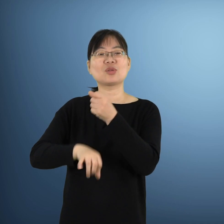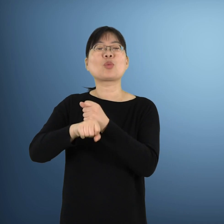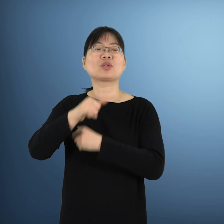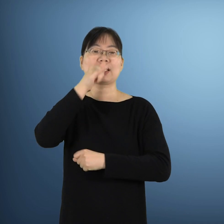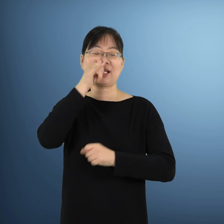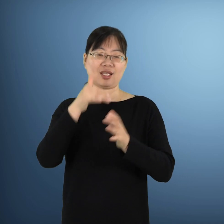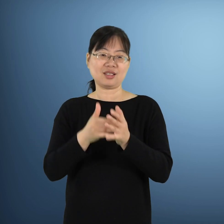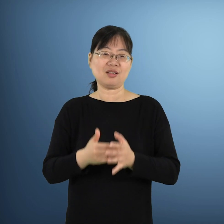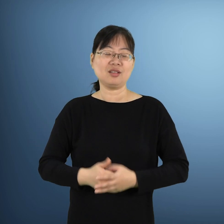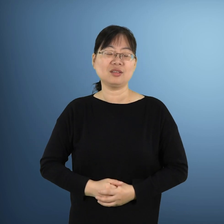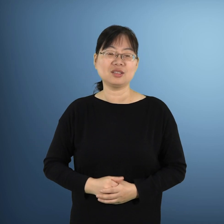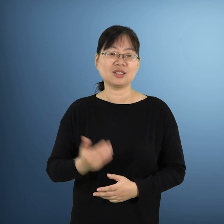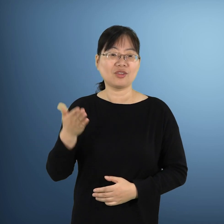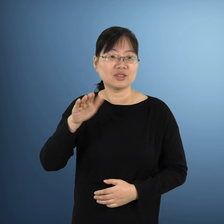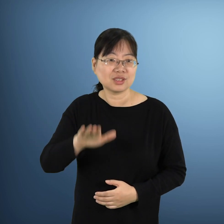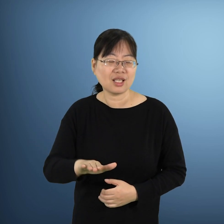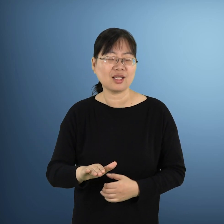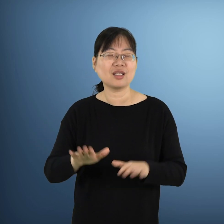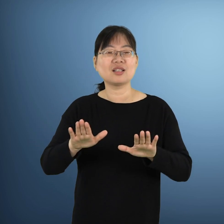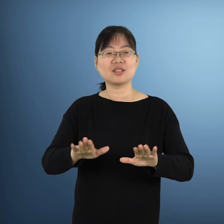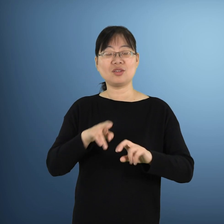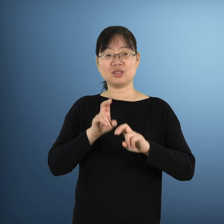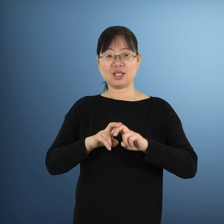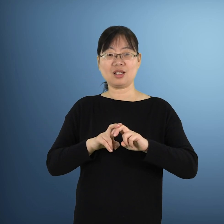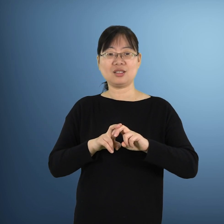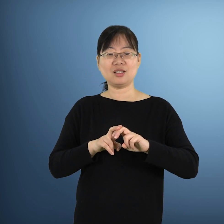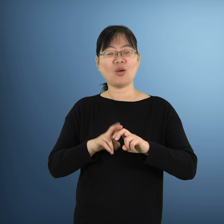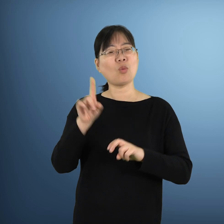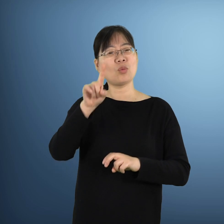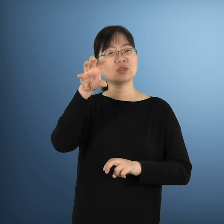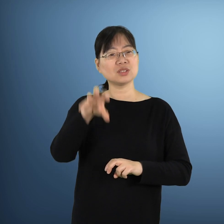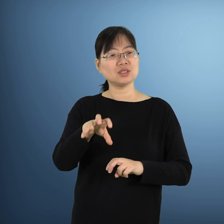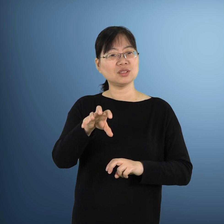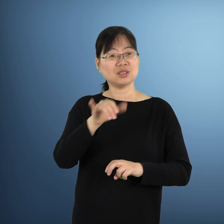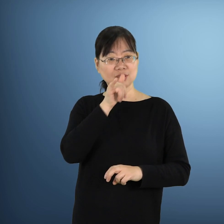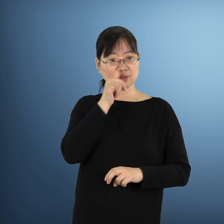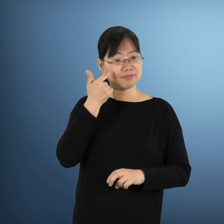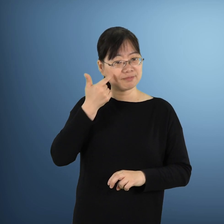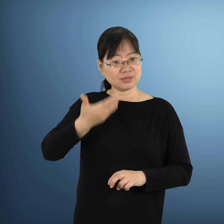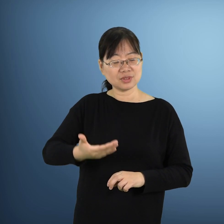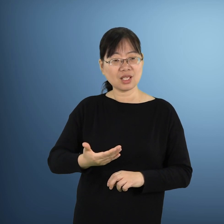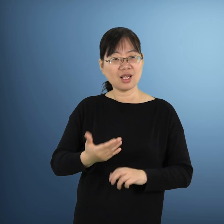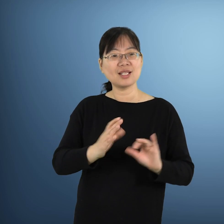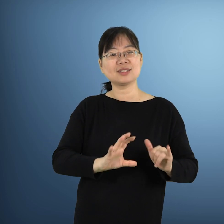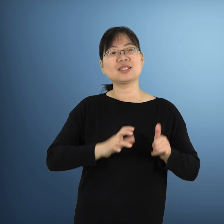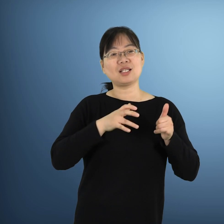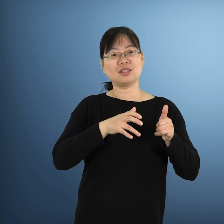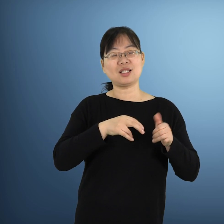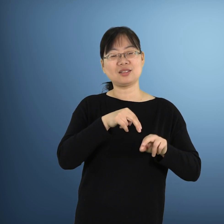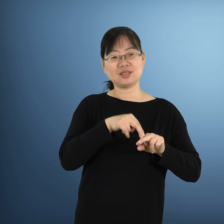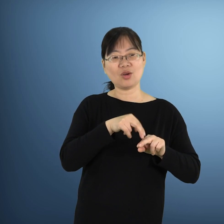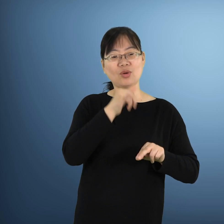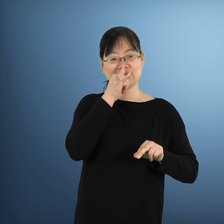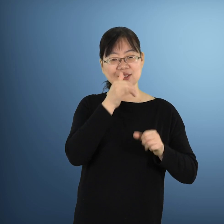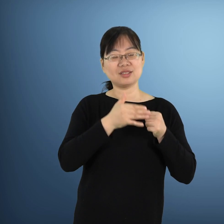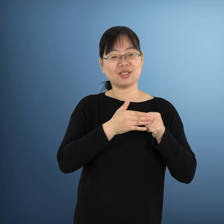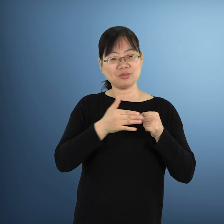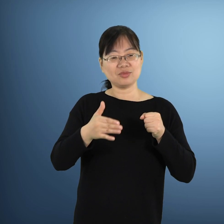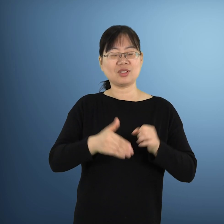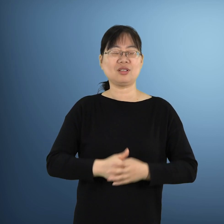있어요. 그런데 현 위치는 어디에 딛고 있습니까? 세상에 딛고 있단